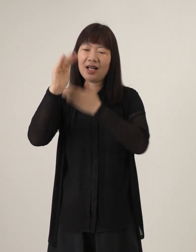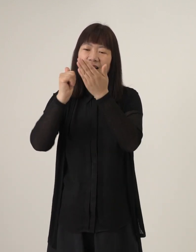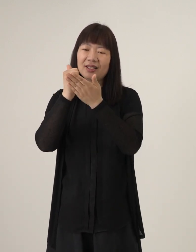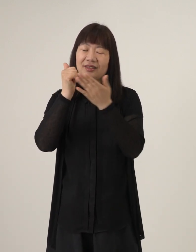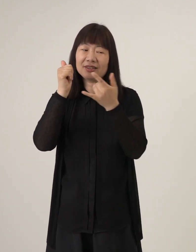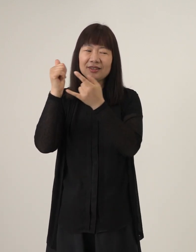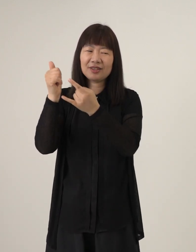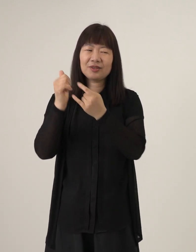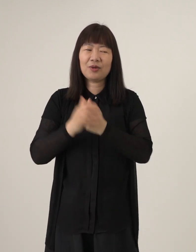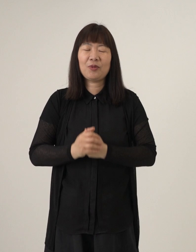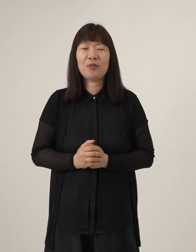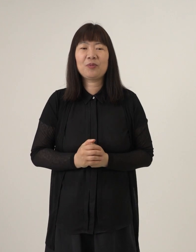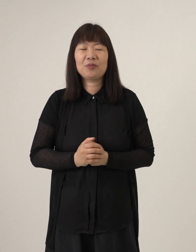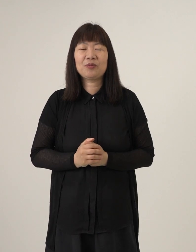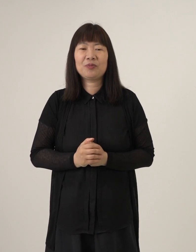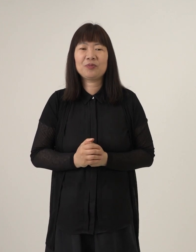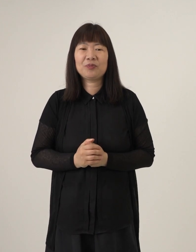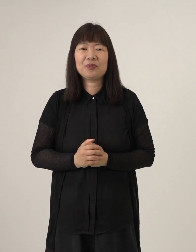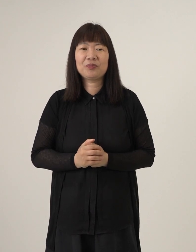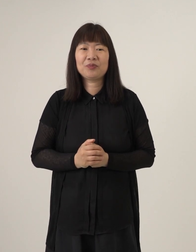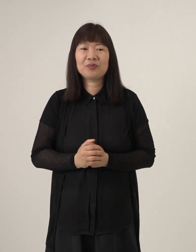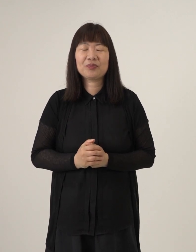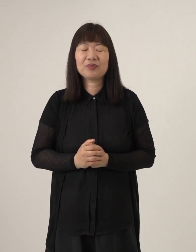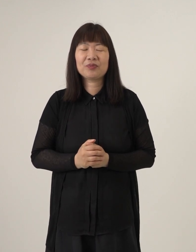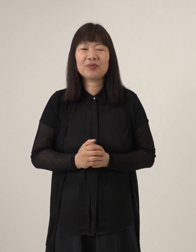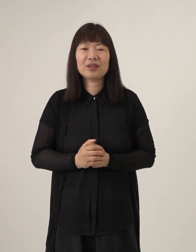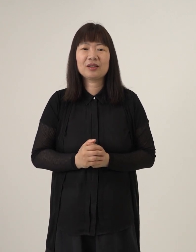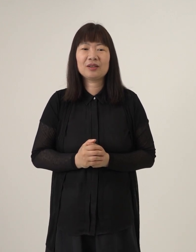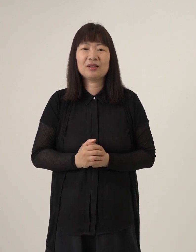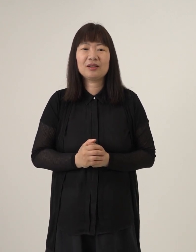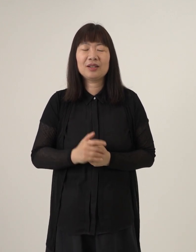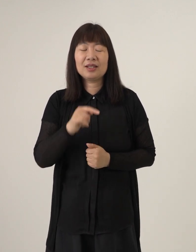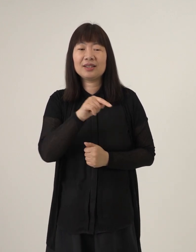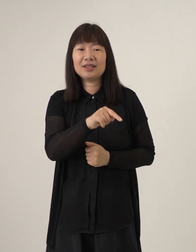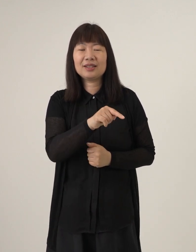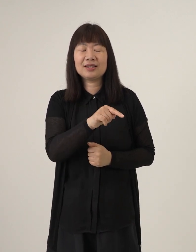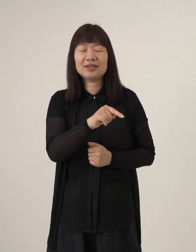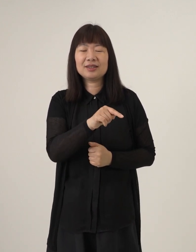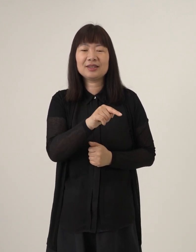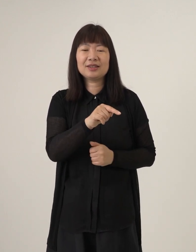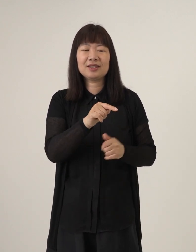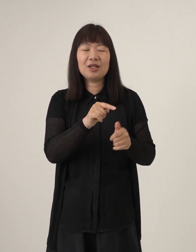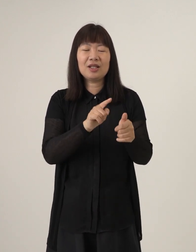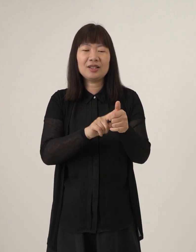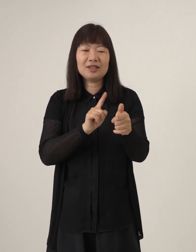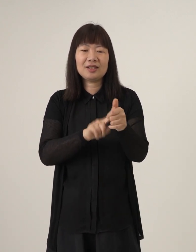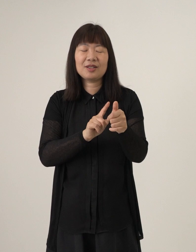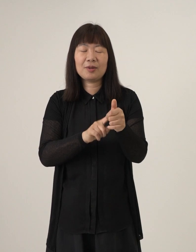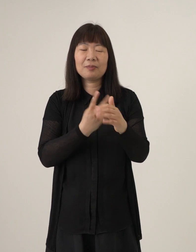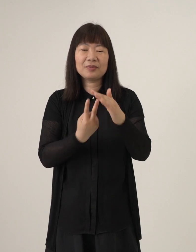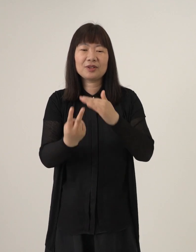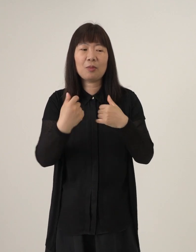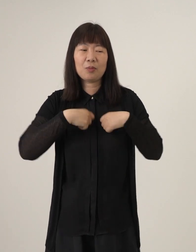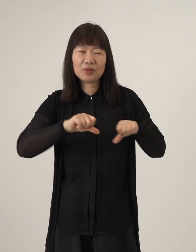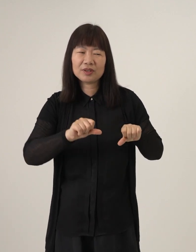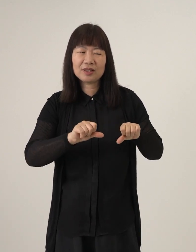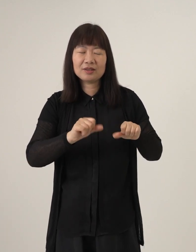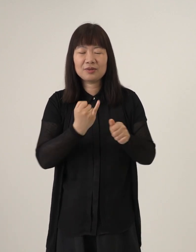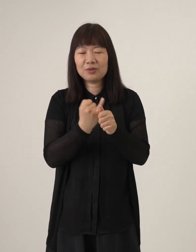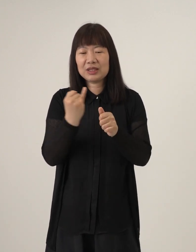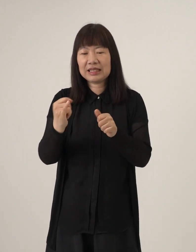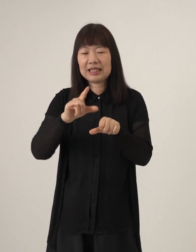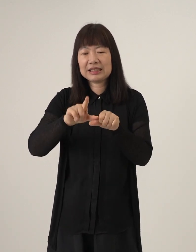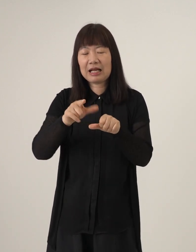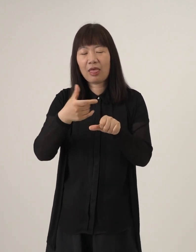하나님이 이 친구의 비전을 포기하게 하시든지 아내에게 시간이 걸리더라도